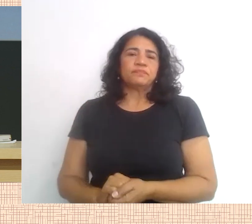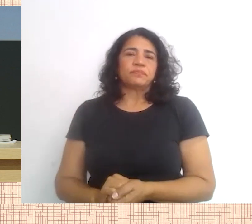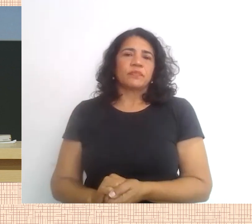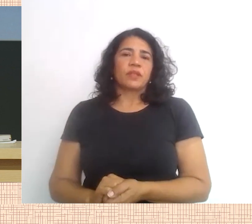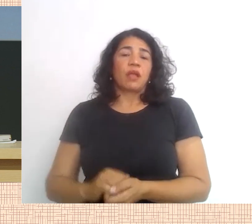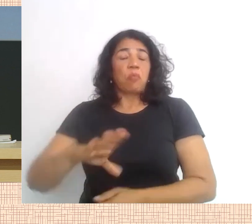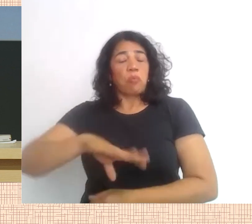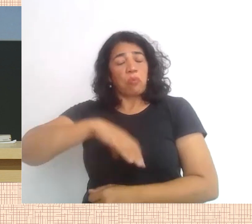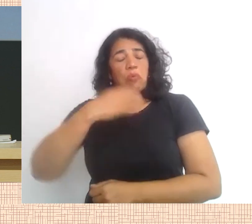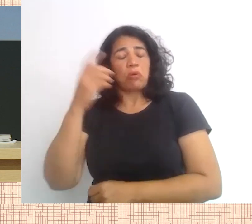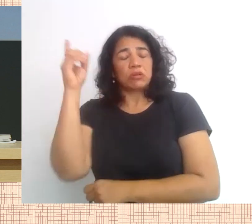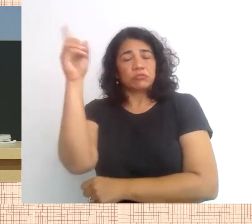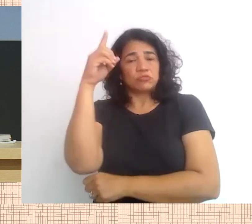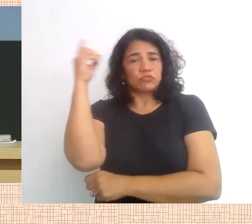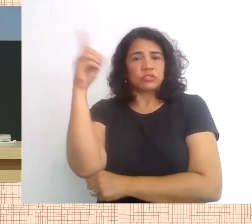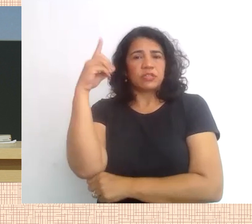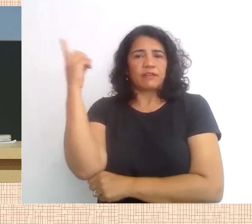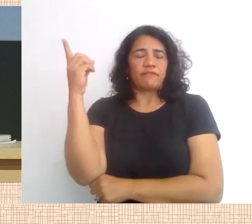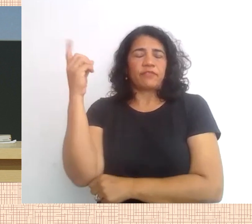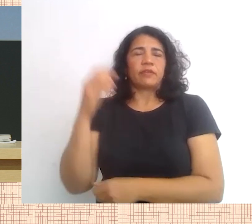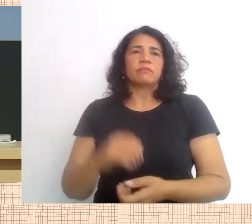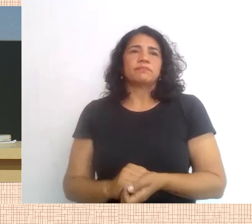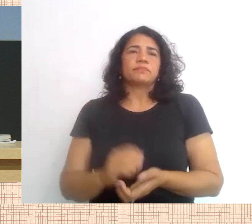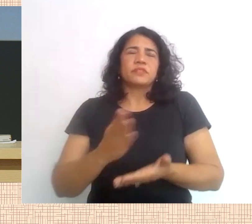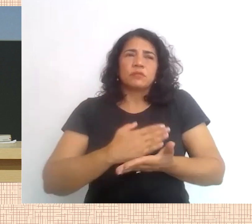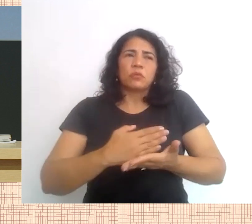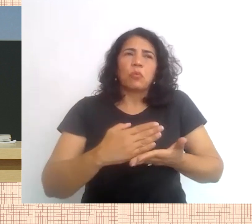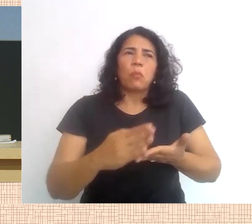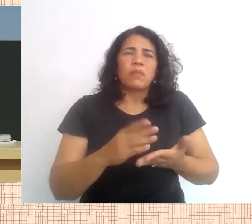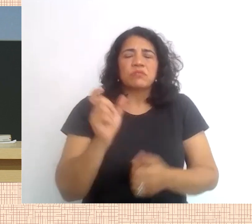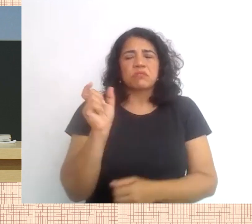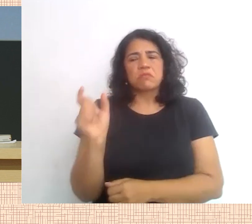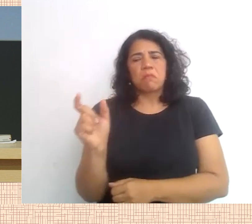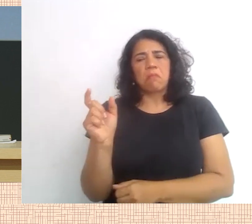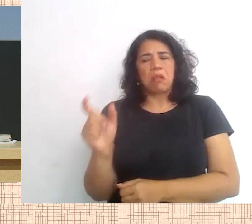que faziam parte dos que estavam na caverna de Adulão.